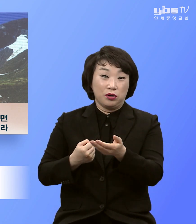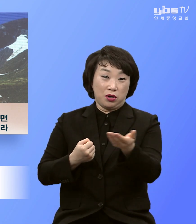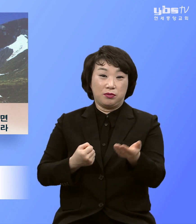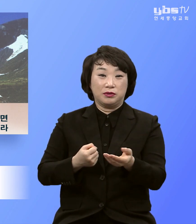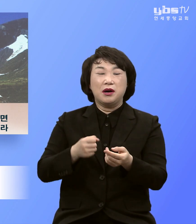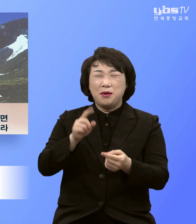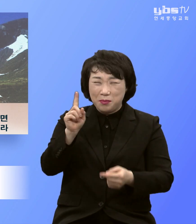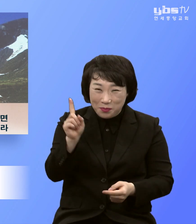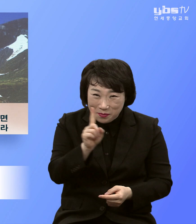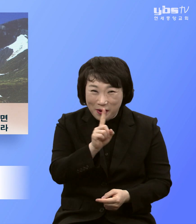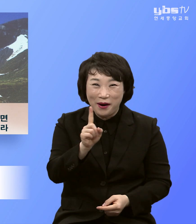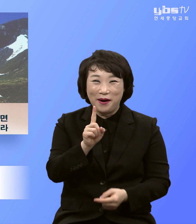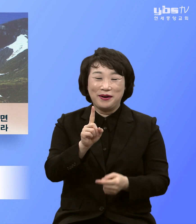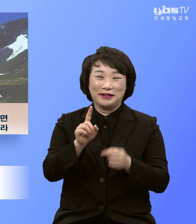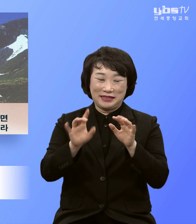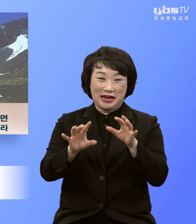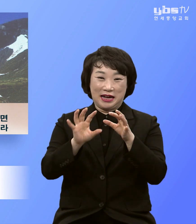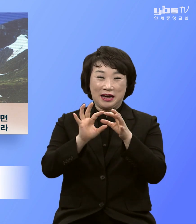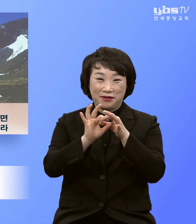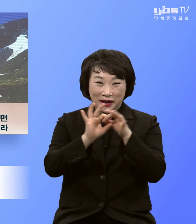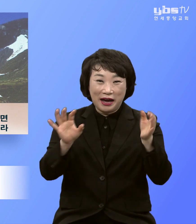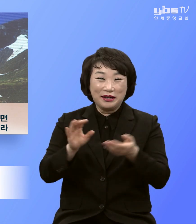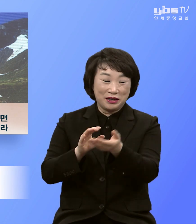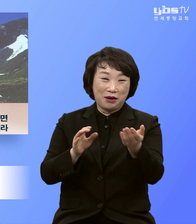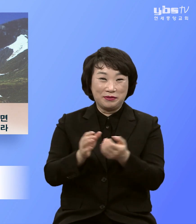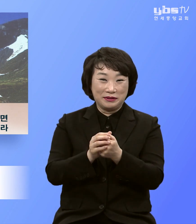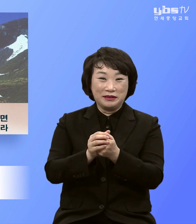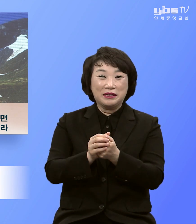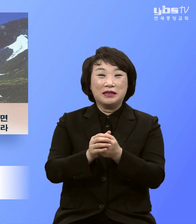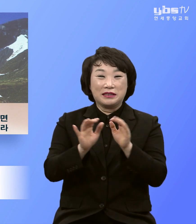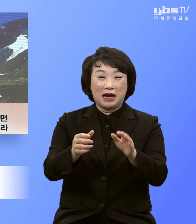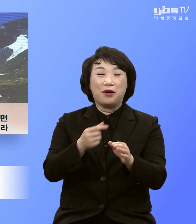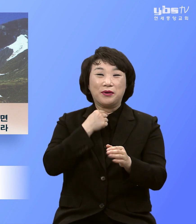거하면, 내 약속이 너희 안에 거하면